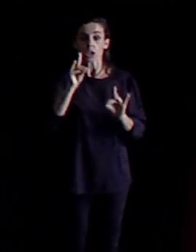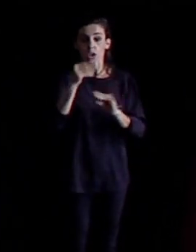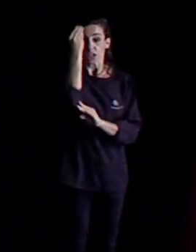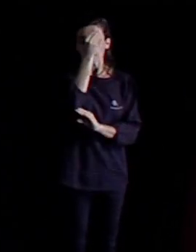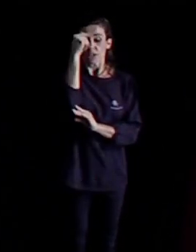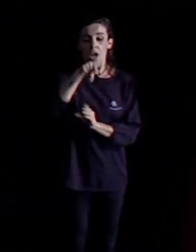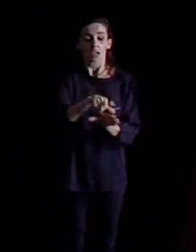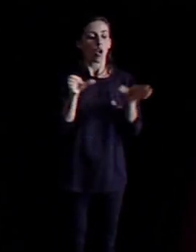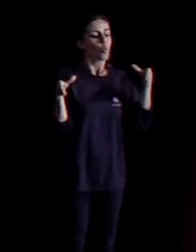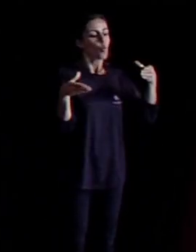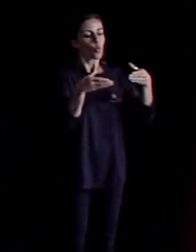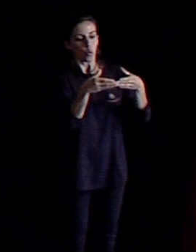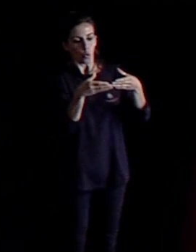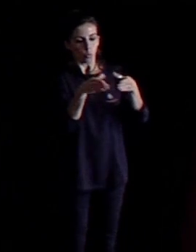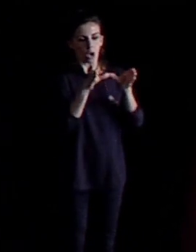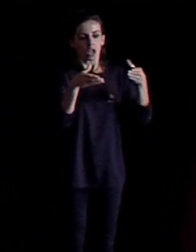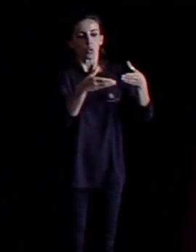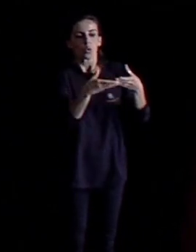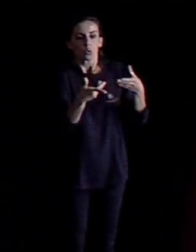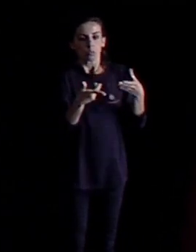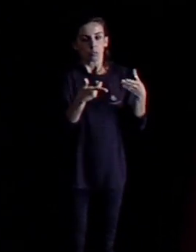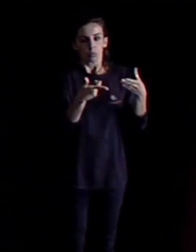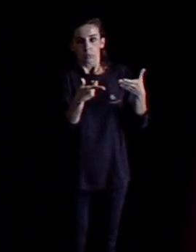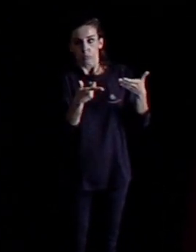ese grupo, ese colectivo